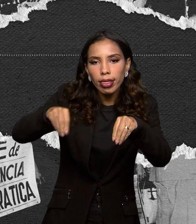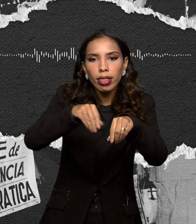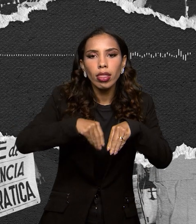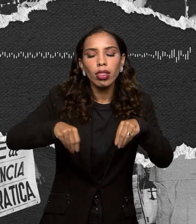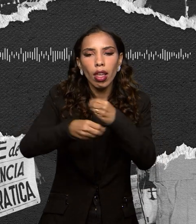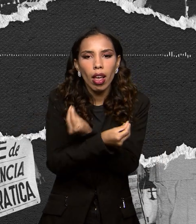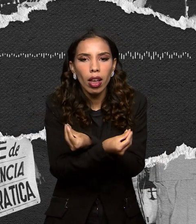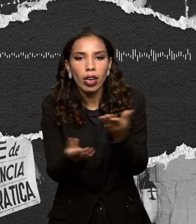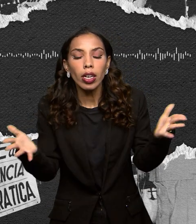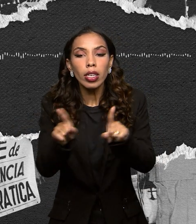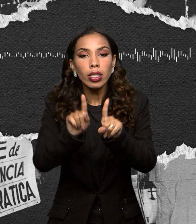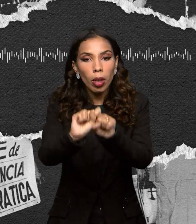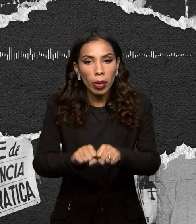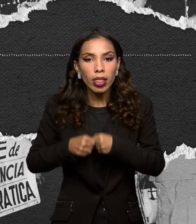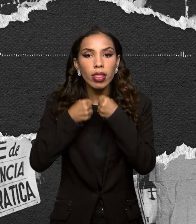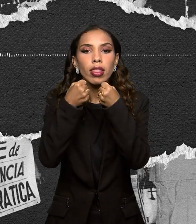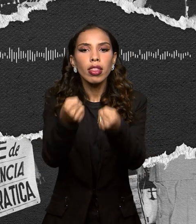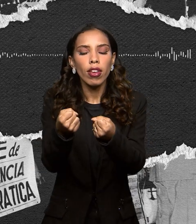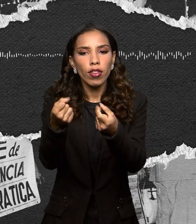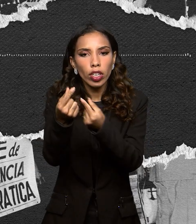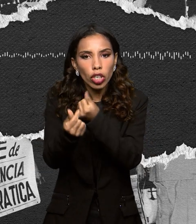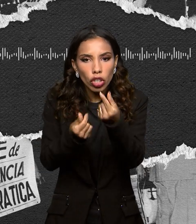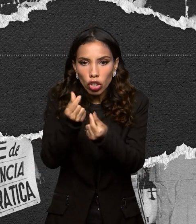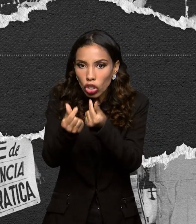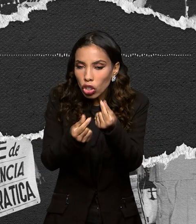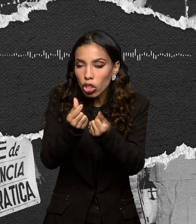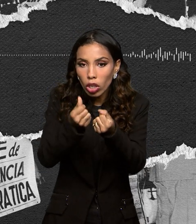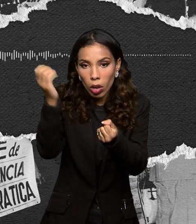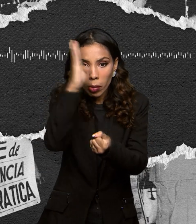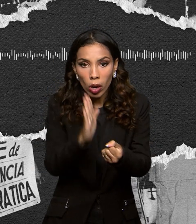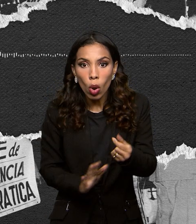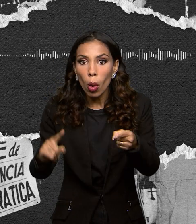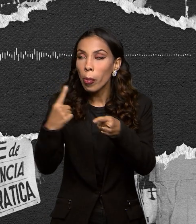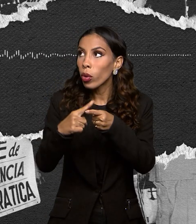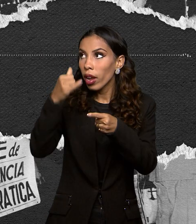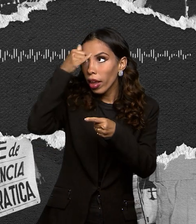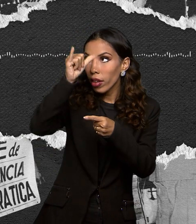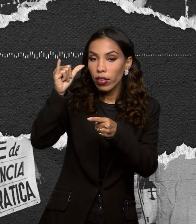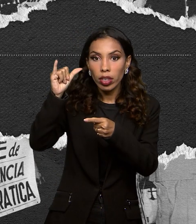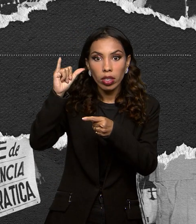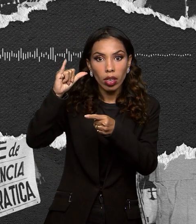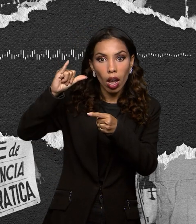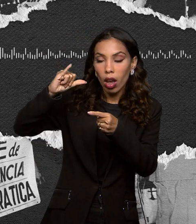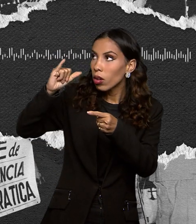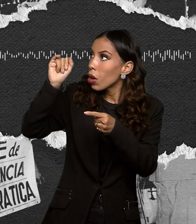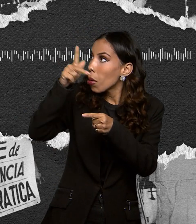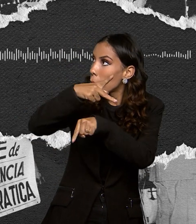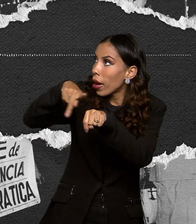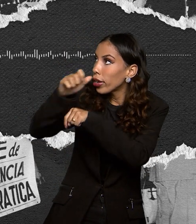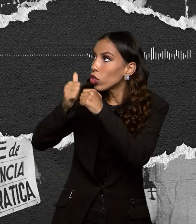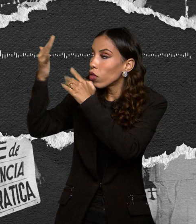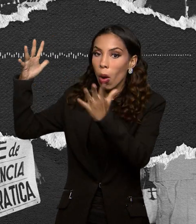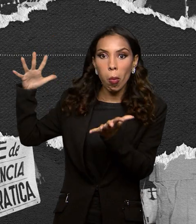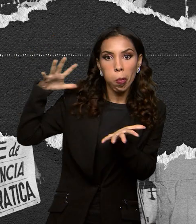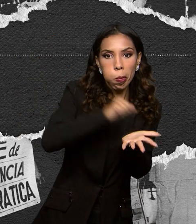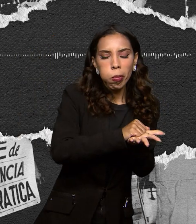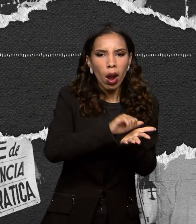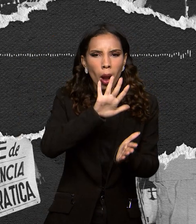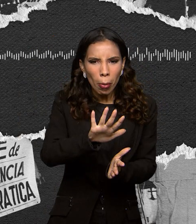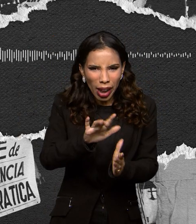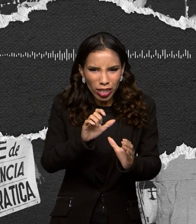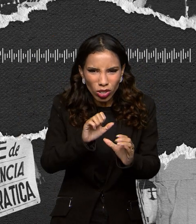de defender a economia brasileira do capital internacional. Portanto, ele era um cara de esquerda, mas o João Goulart não era